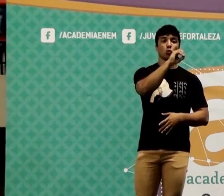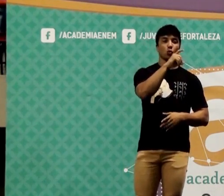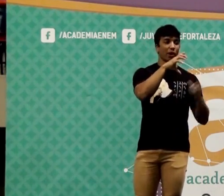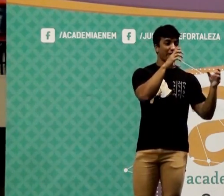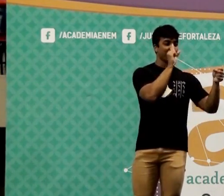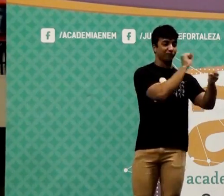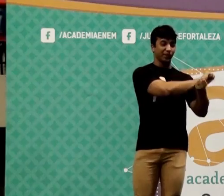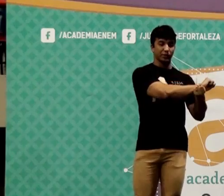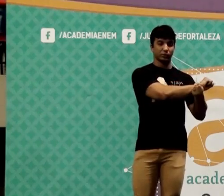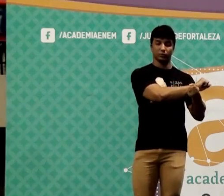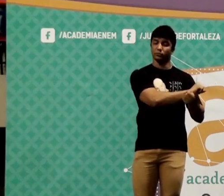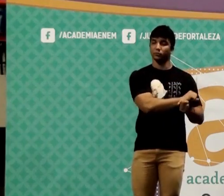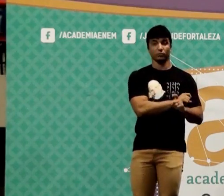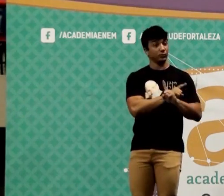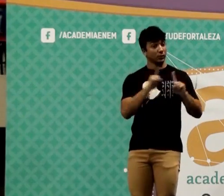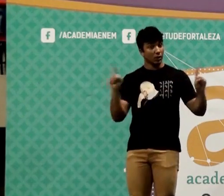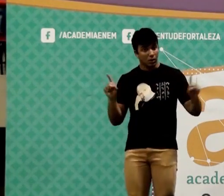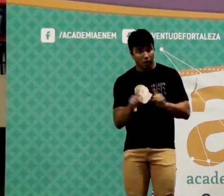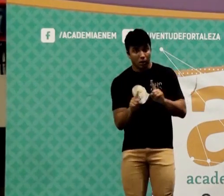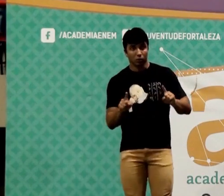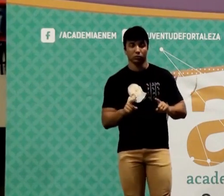Fazer só a segunda.